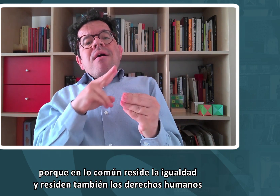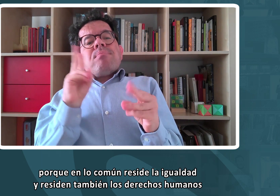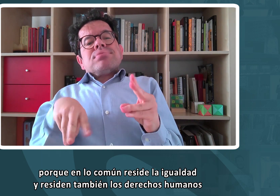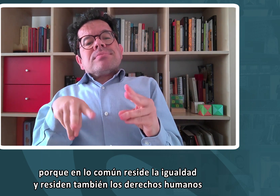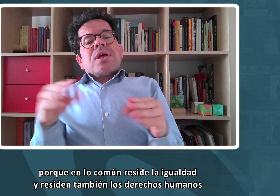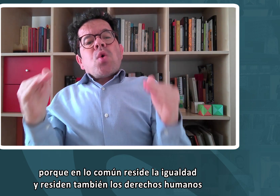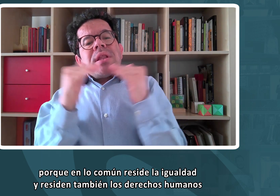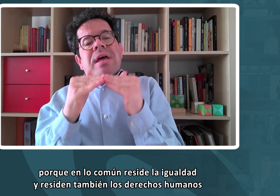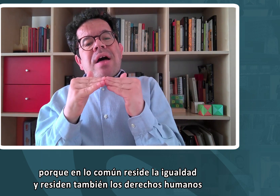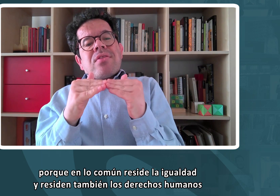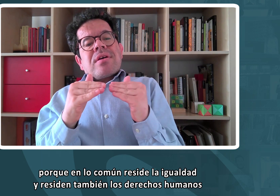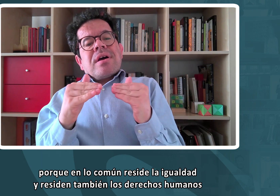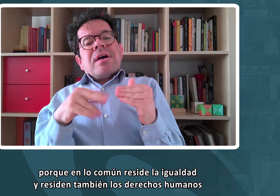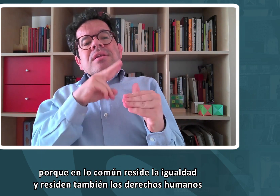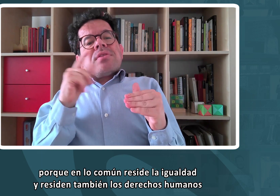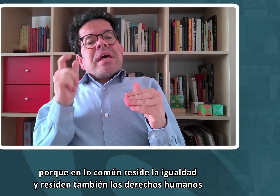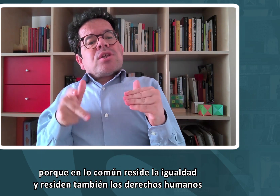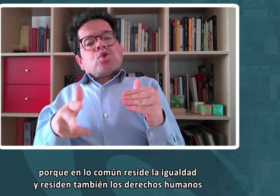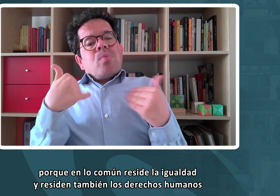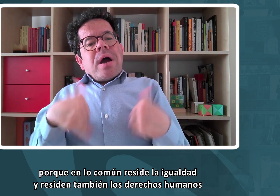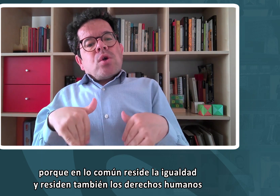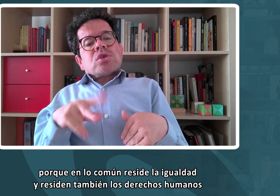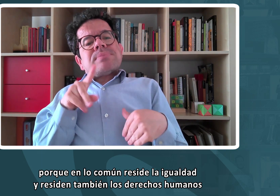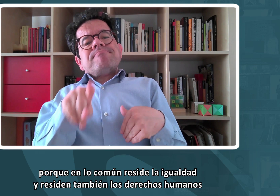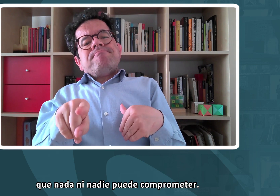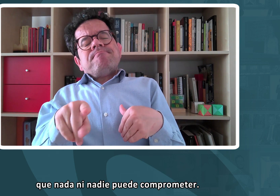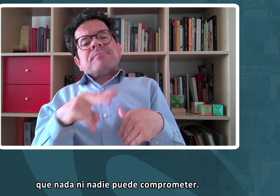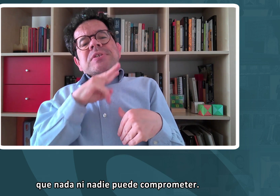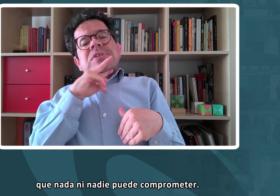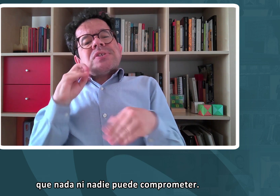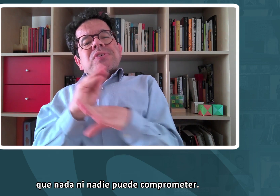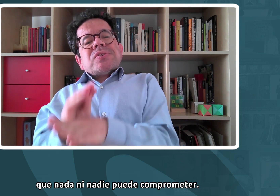los derechos humanos, que nada ni nadie puede comprometer.